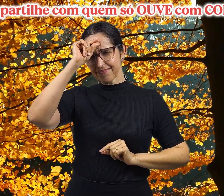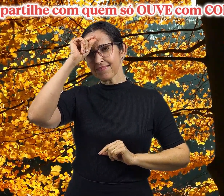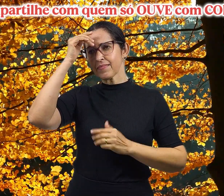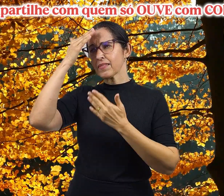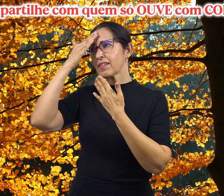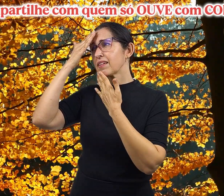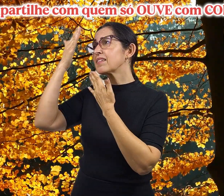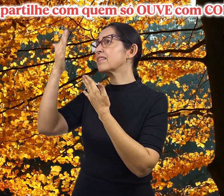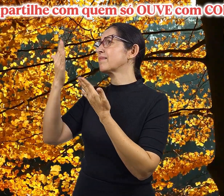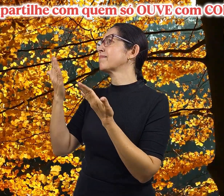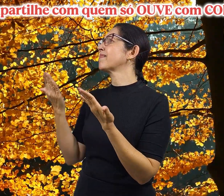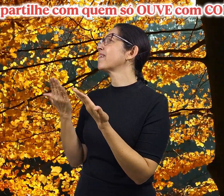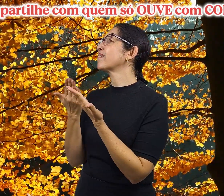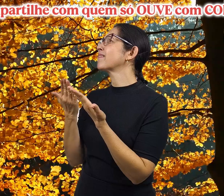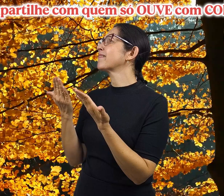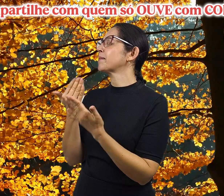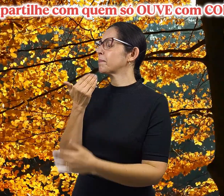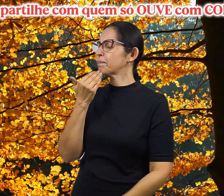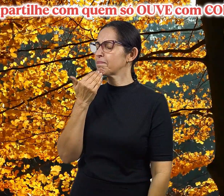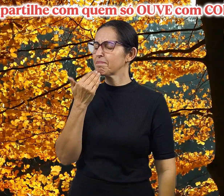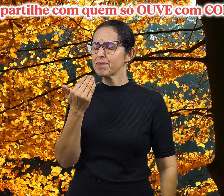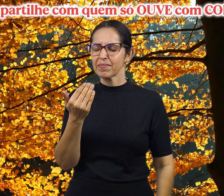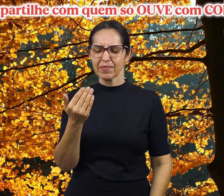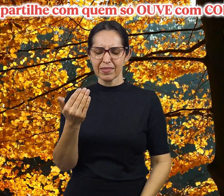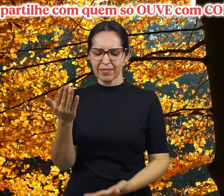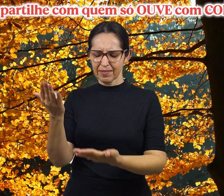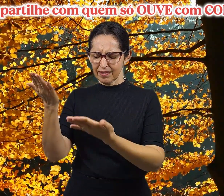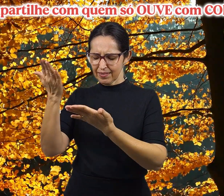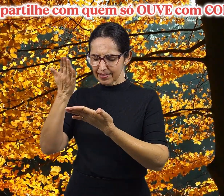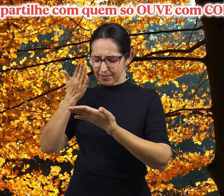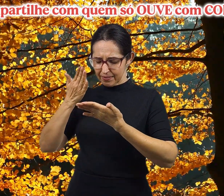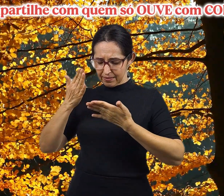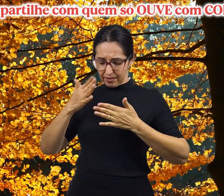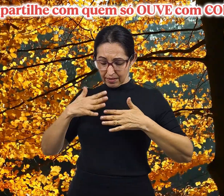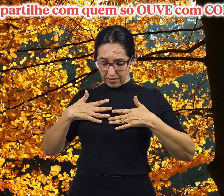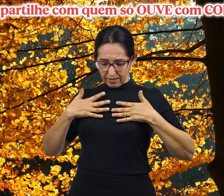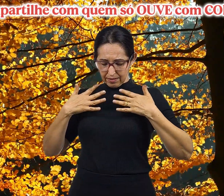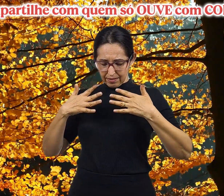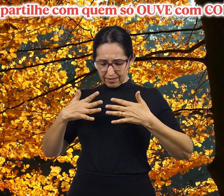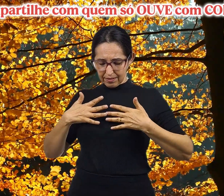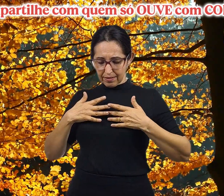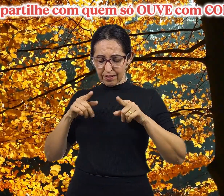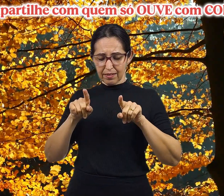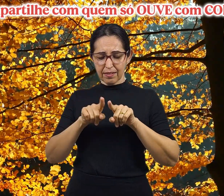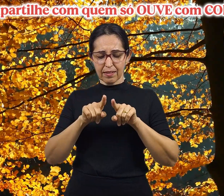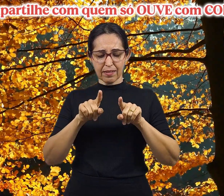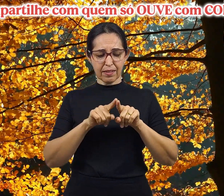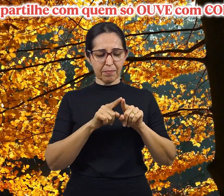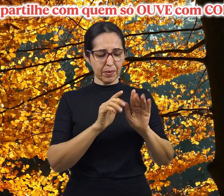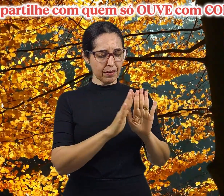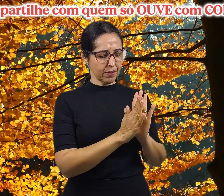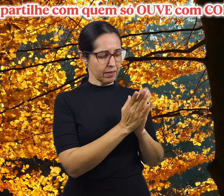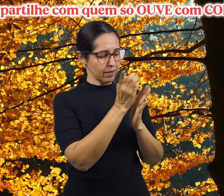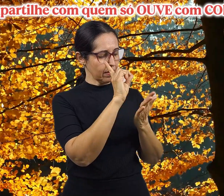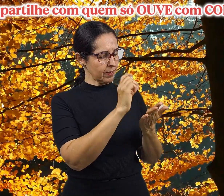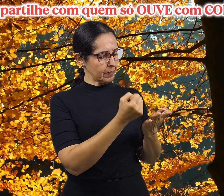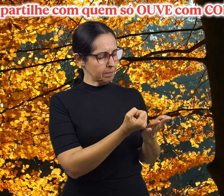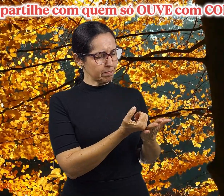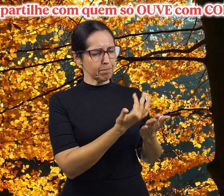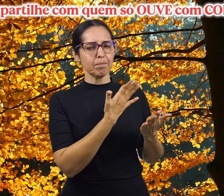suplicamos a Ti, Senhor, dá-nos alegria e ainda dá-nos alimento através da Tua palavra, em nome de